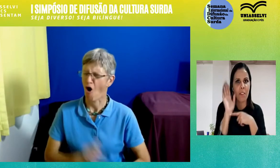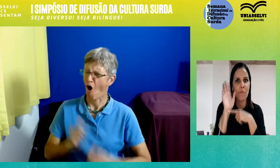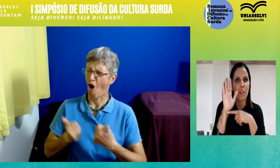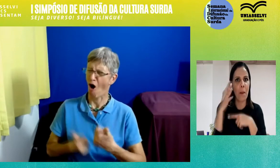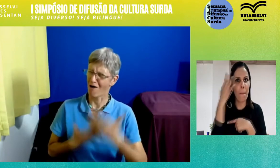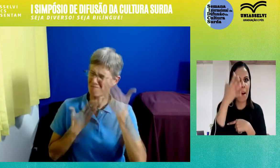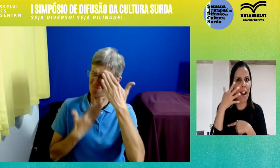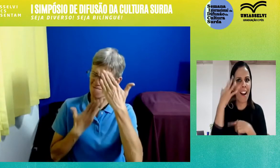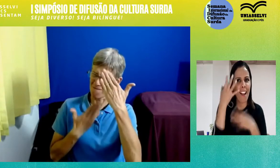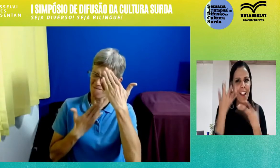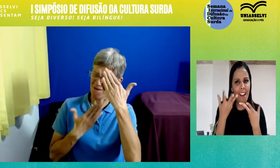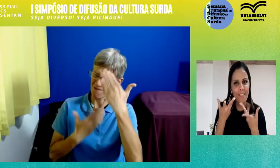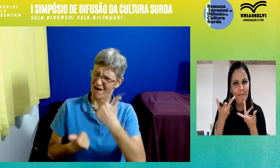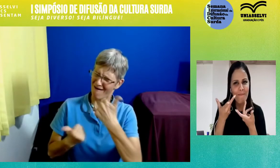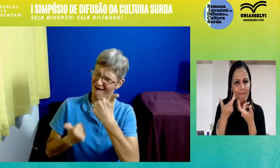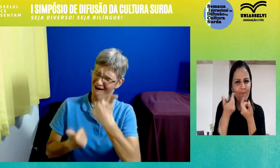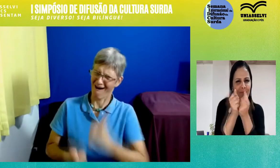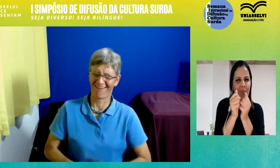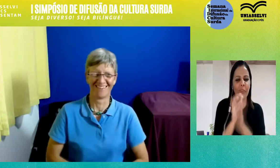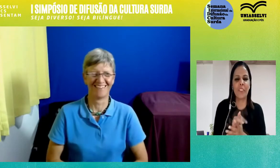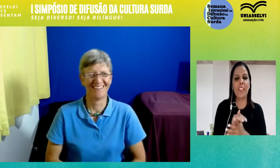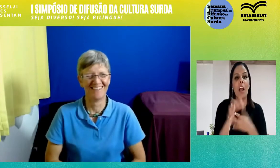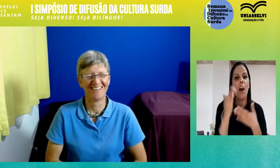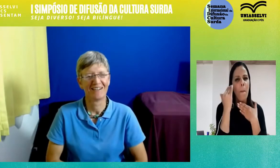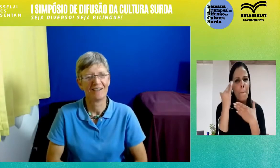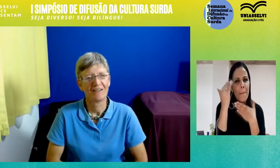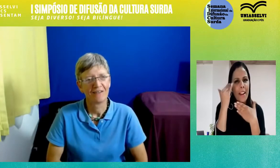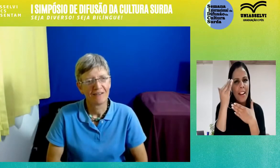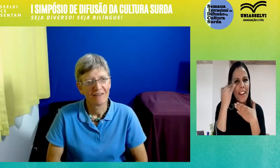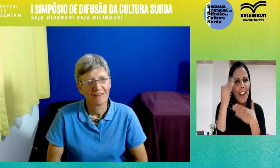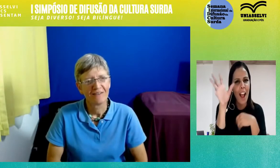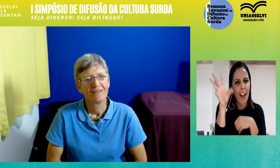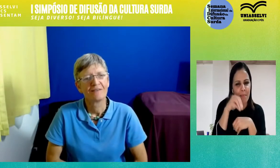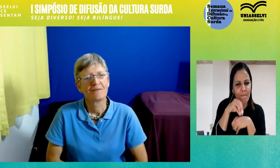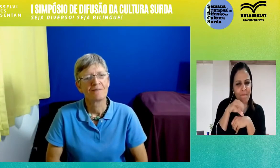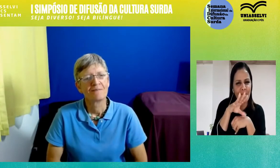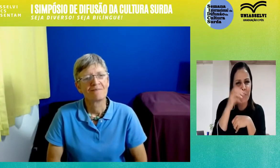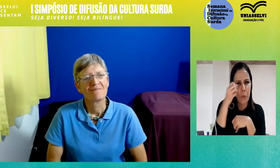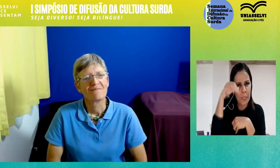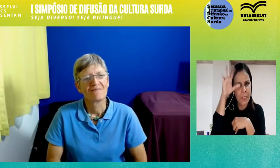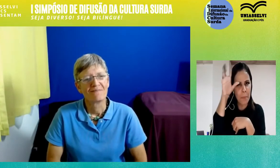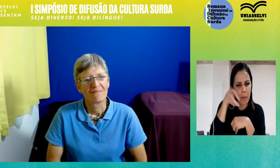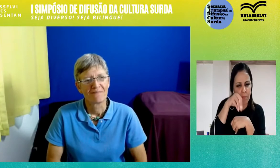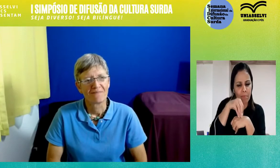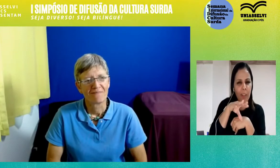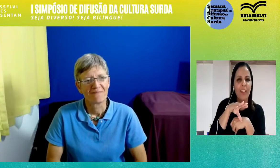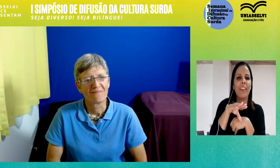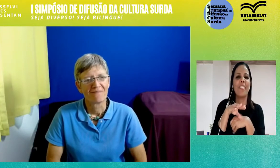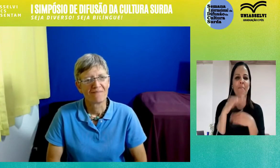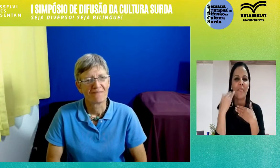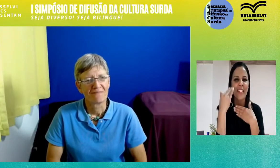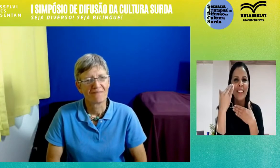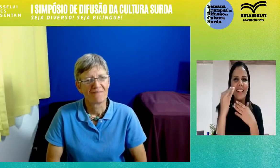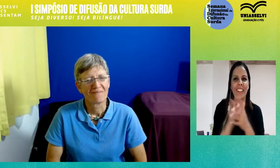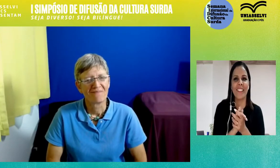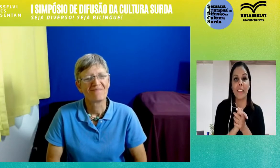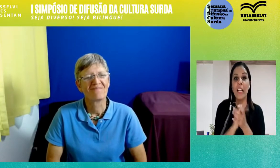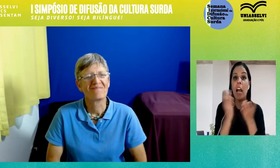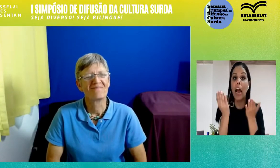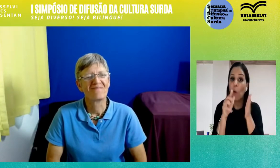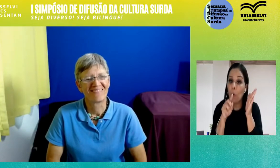palestra, obrigada por compartilhar seus conhecimentos. Agora eu vou para uma